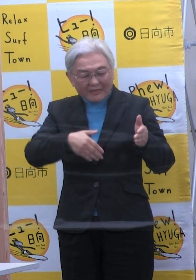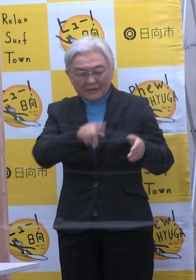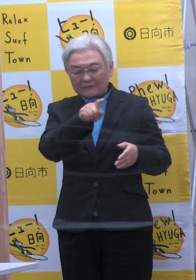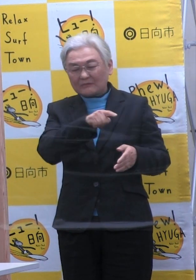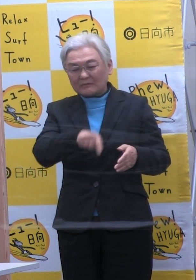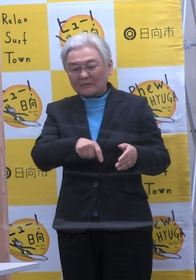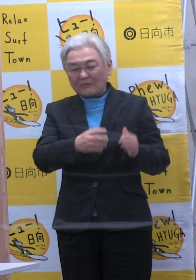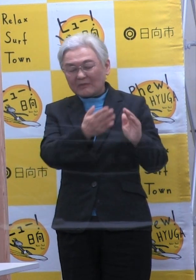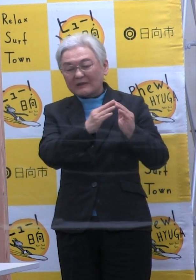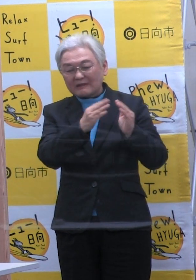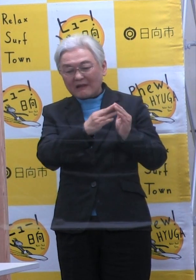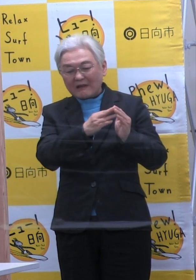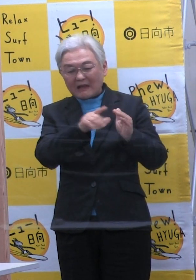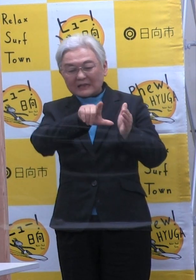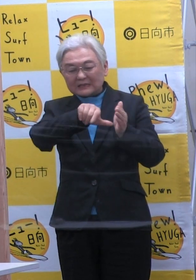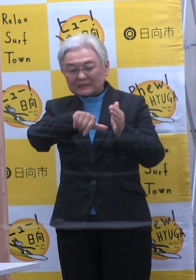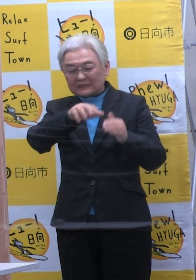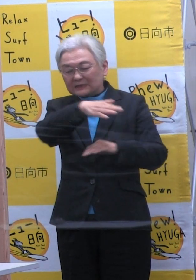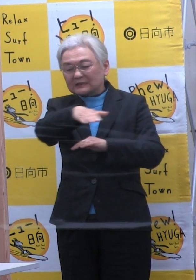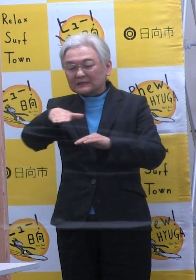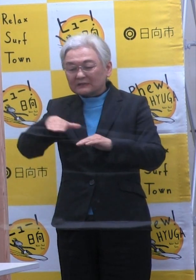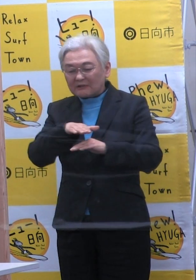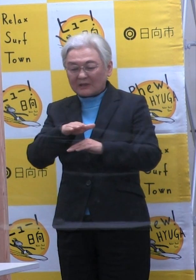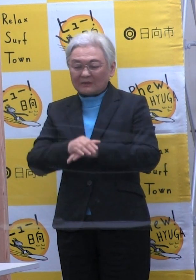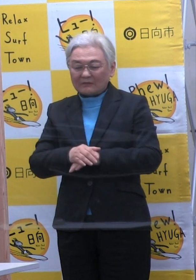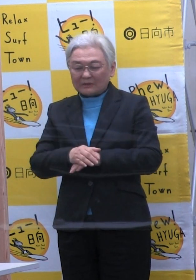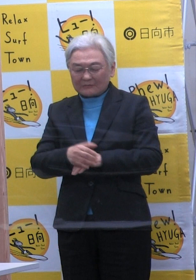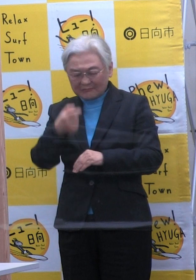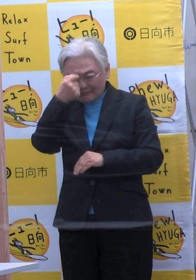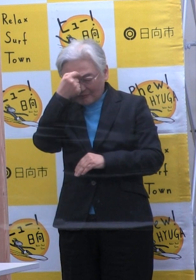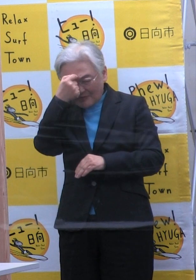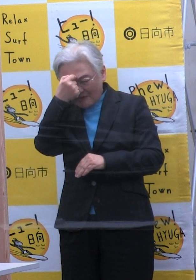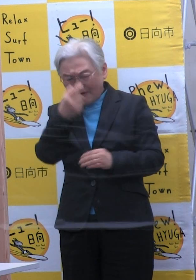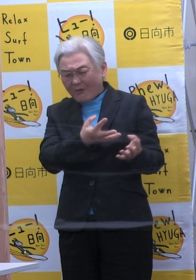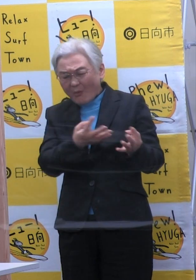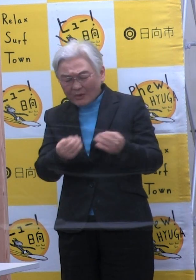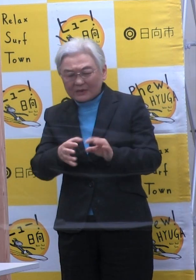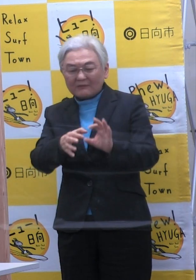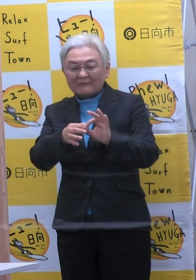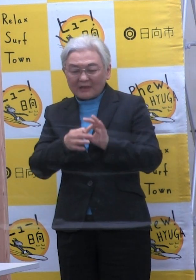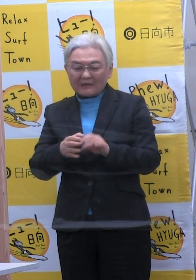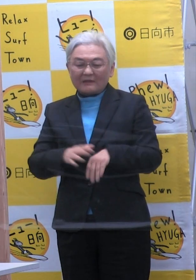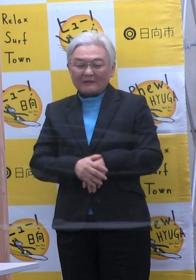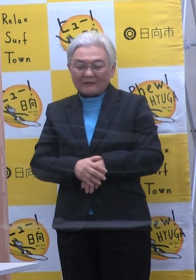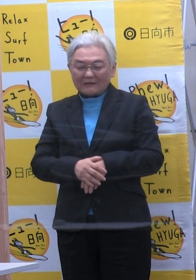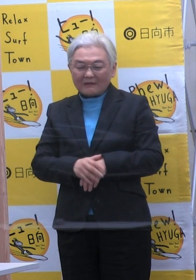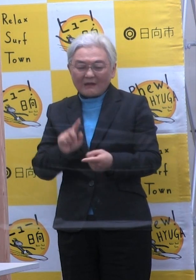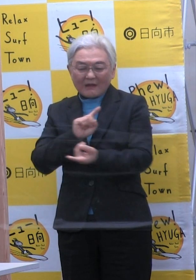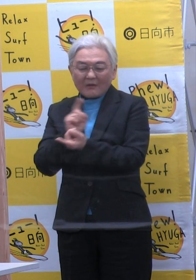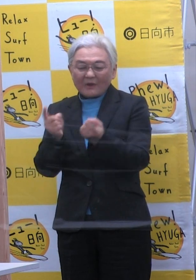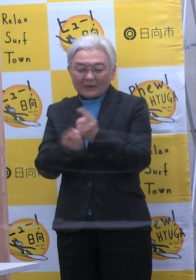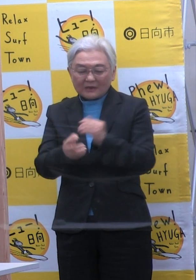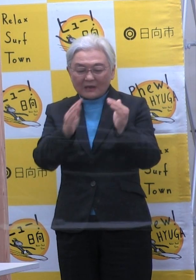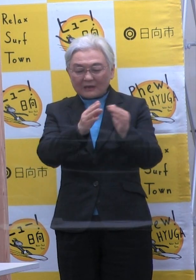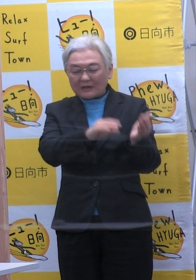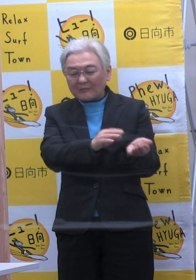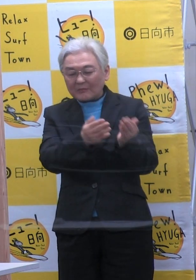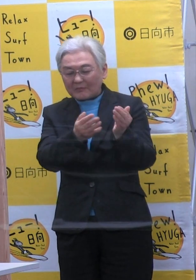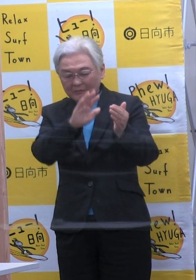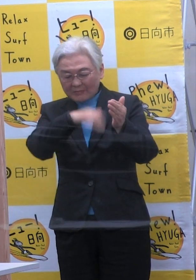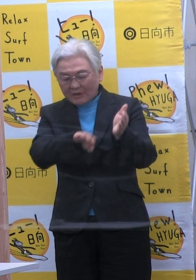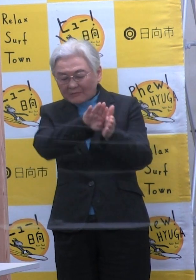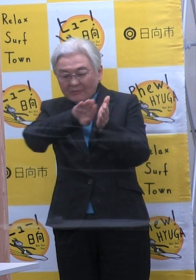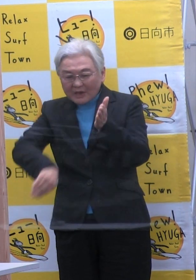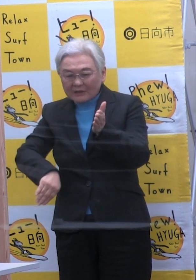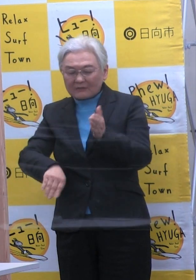の生活環境に深刻な影響を及ぼしていることから、大執行による空き家の除却や、補助